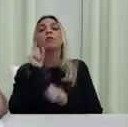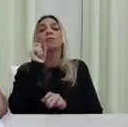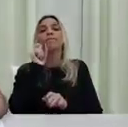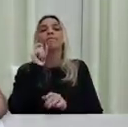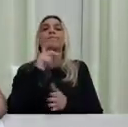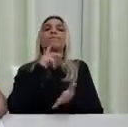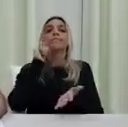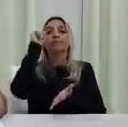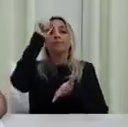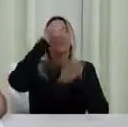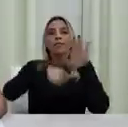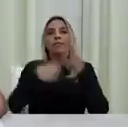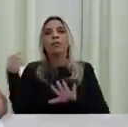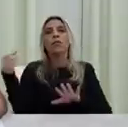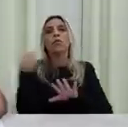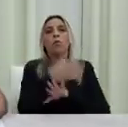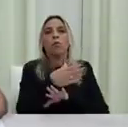recadastramento.